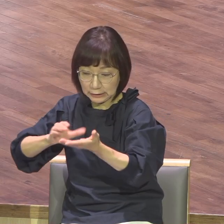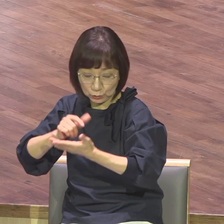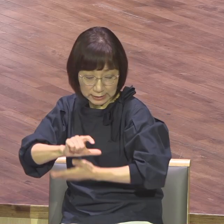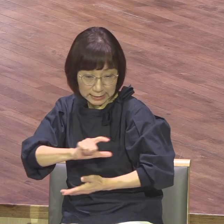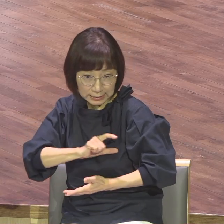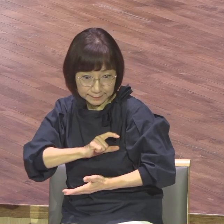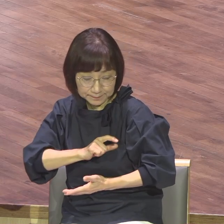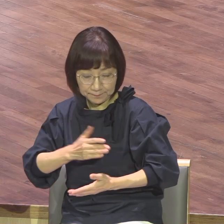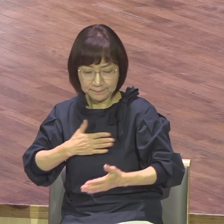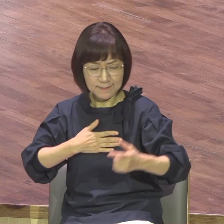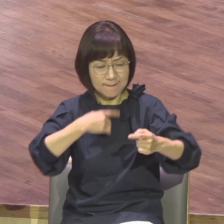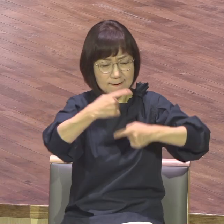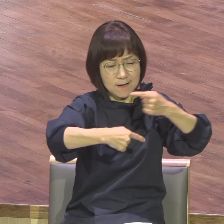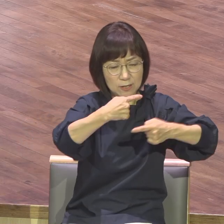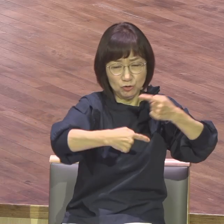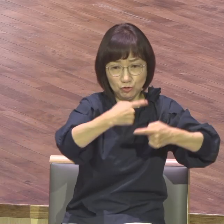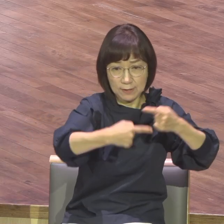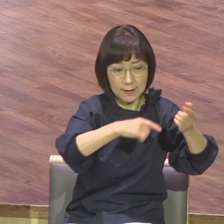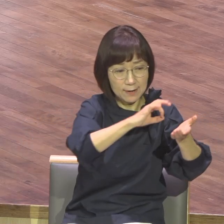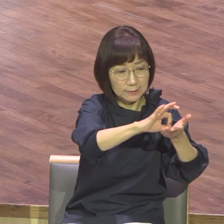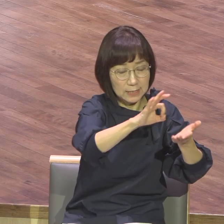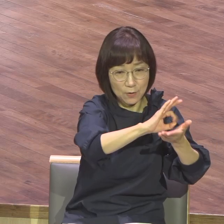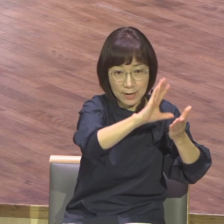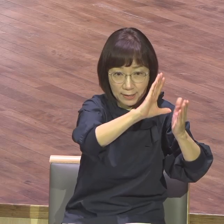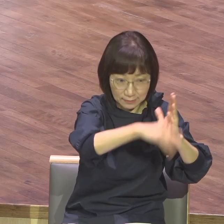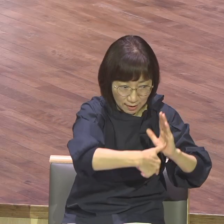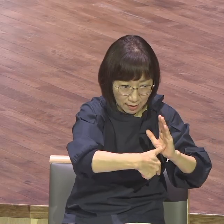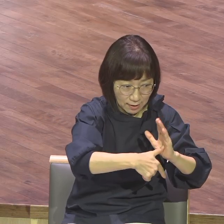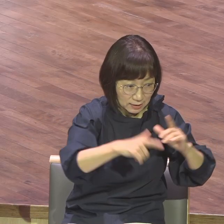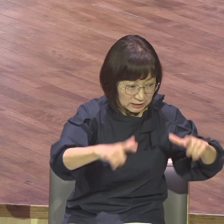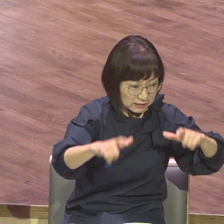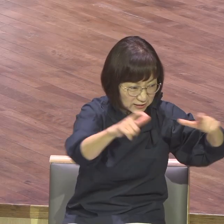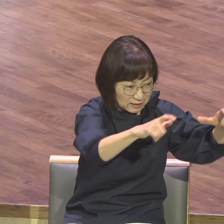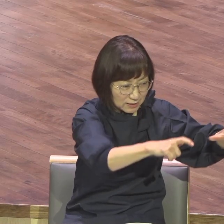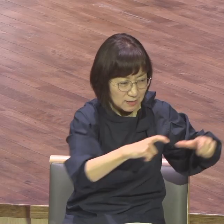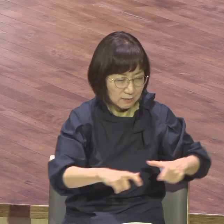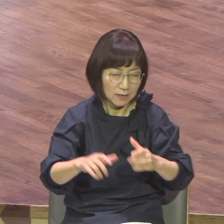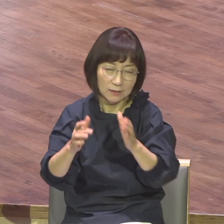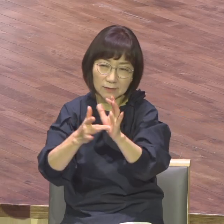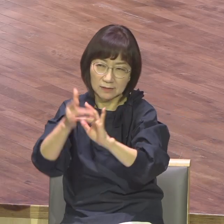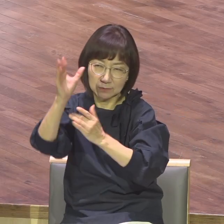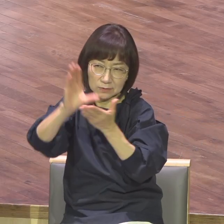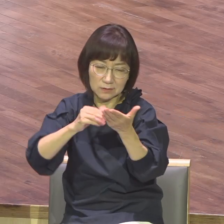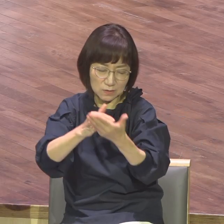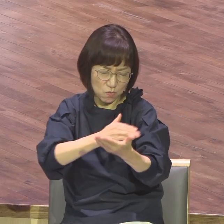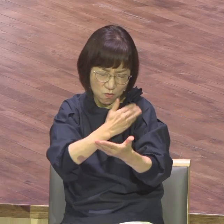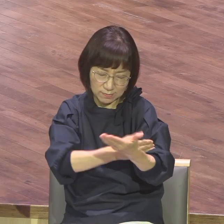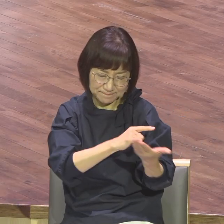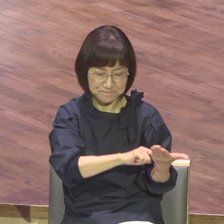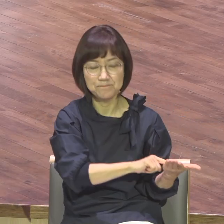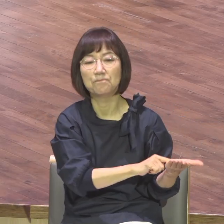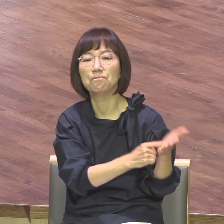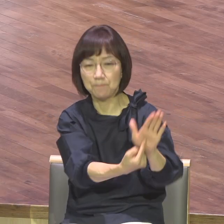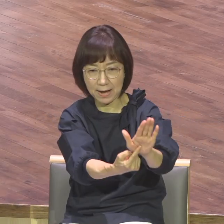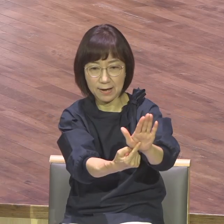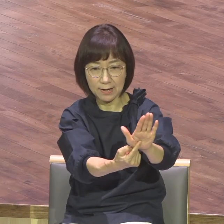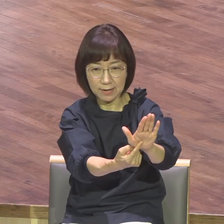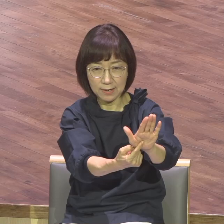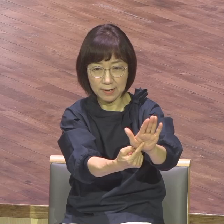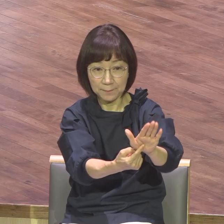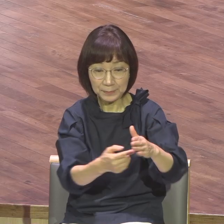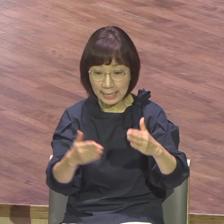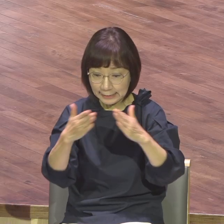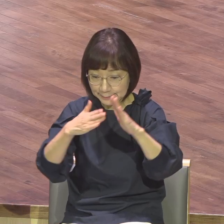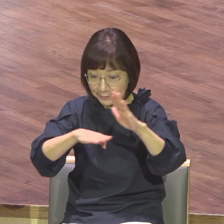어떻게 되겠냐고. 예수 그리스도의 권세가 확 나타나는 거지요. 그 집안의 허감이 저주에 가문의